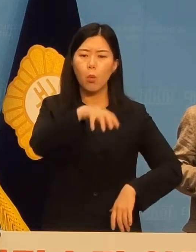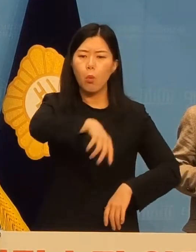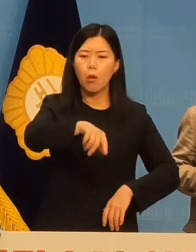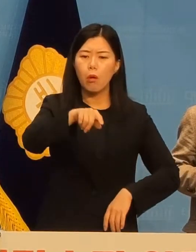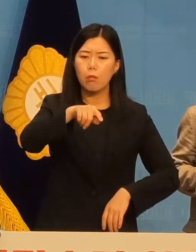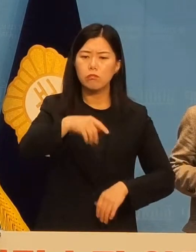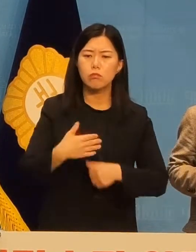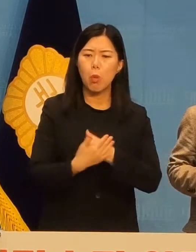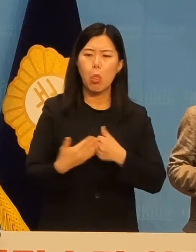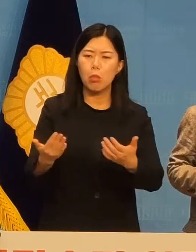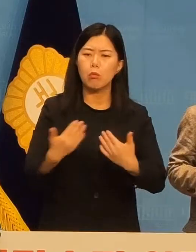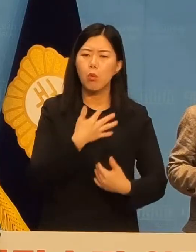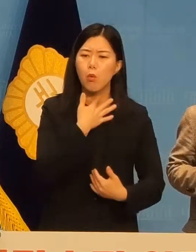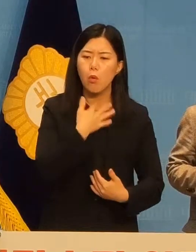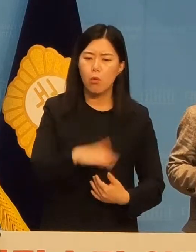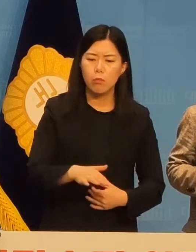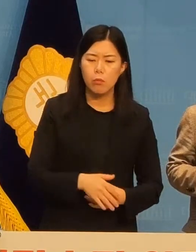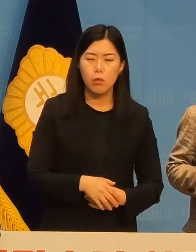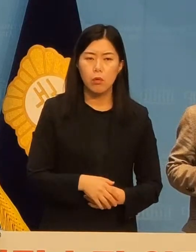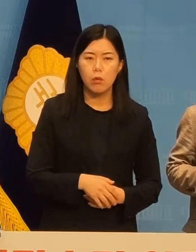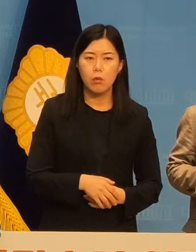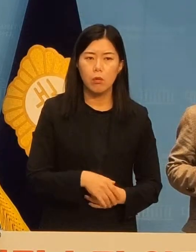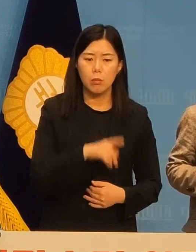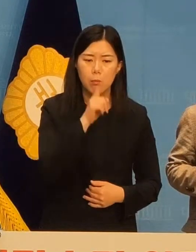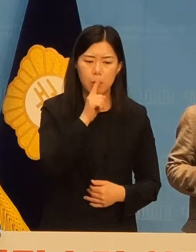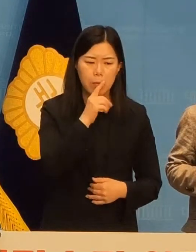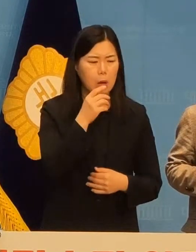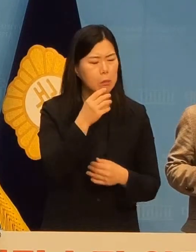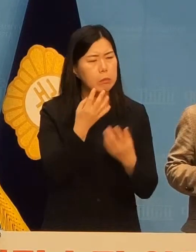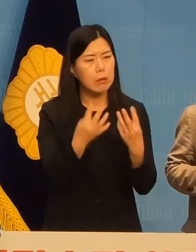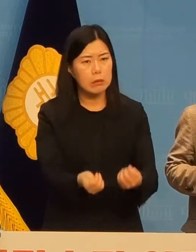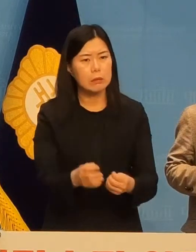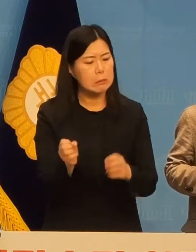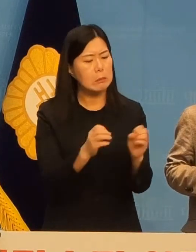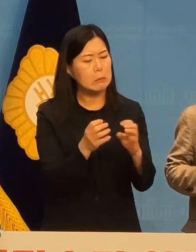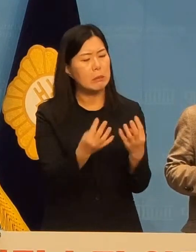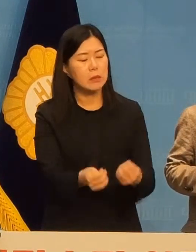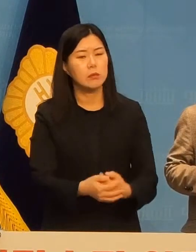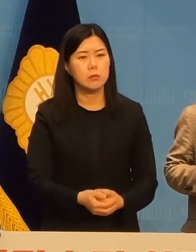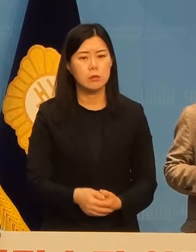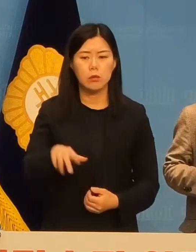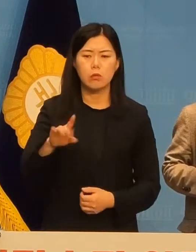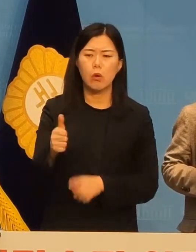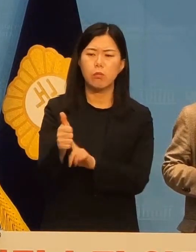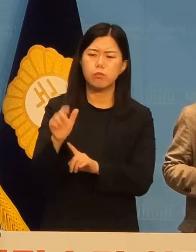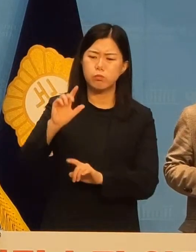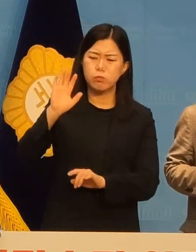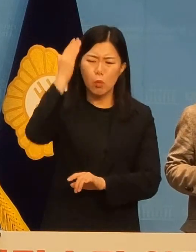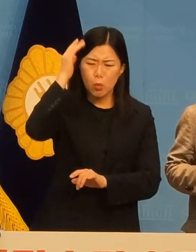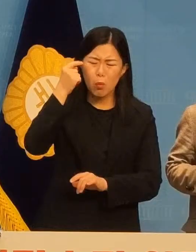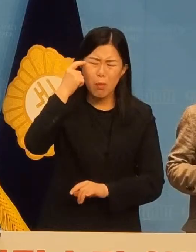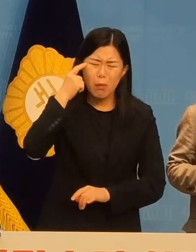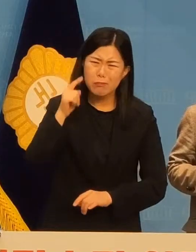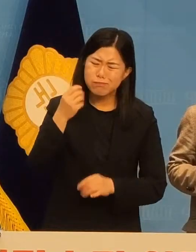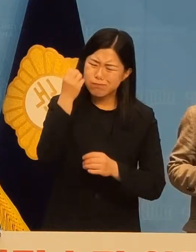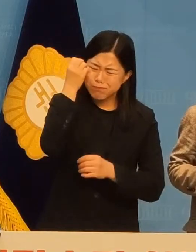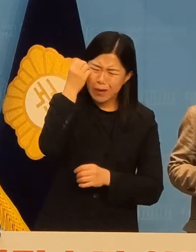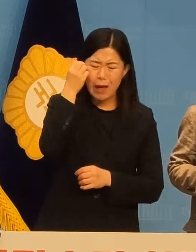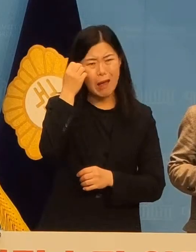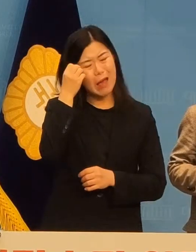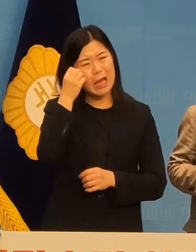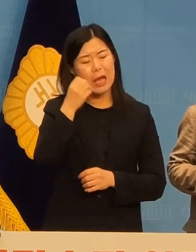하지, 이런 말이 실제로 많이 나오고 있습니다. 장동혁 요새 왜 그러고 있는 거야? 이런 말을